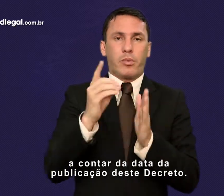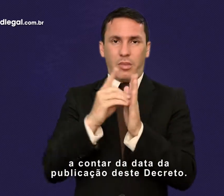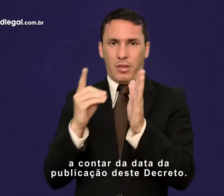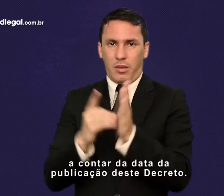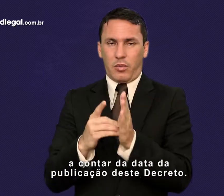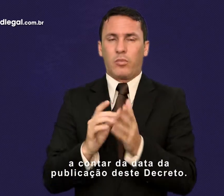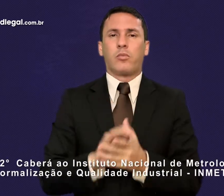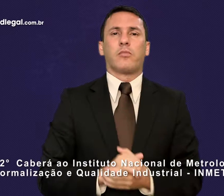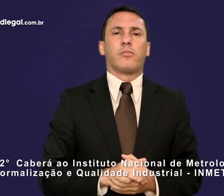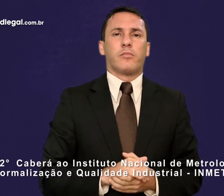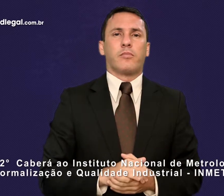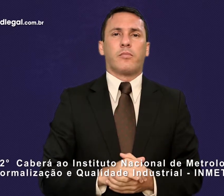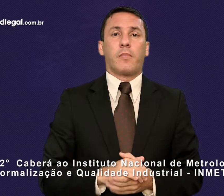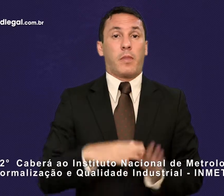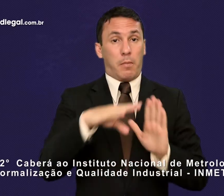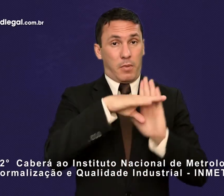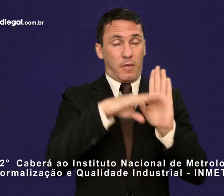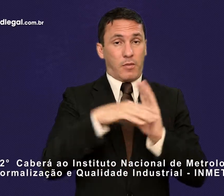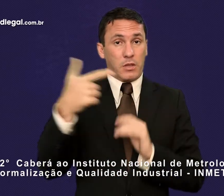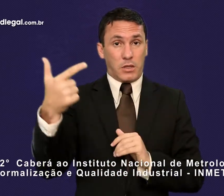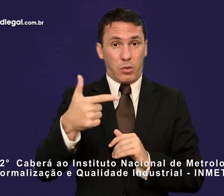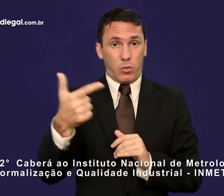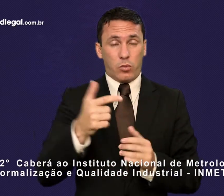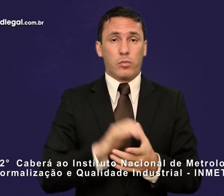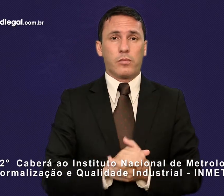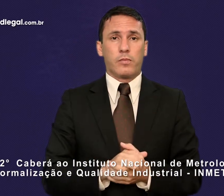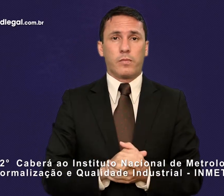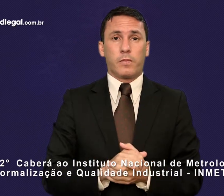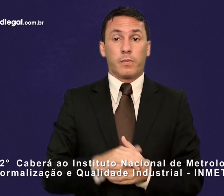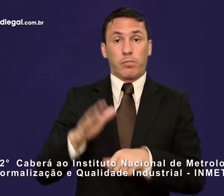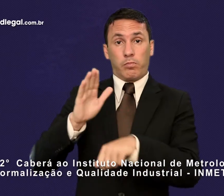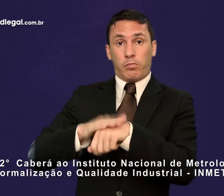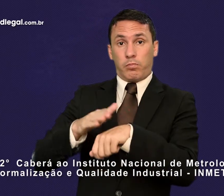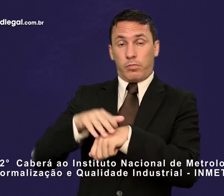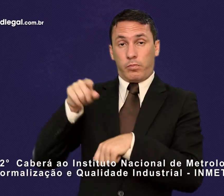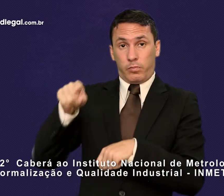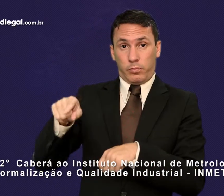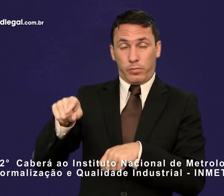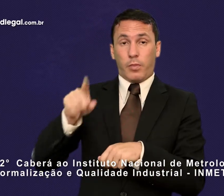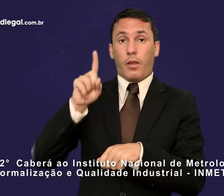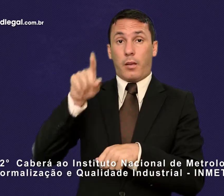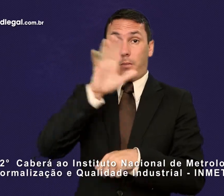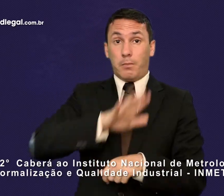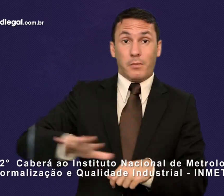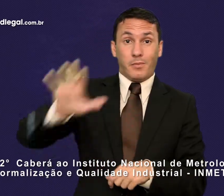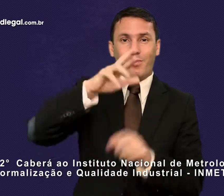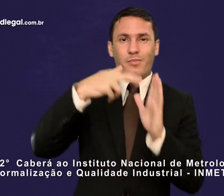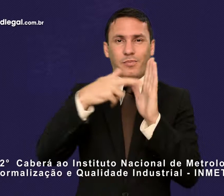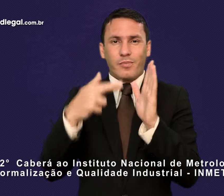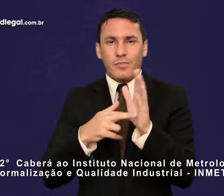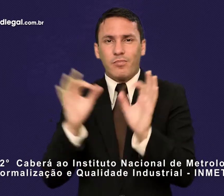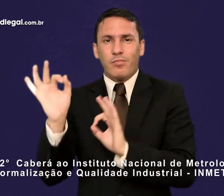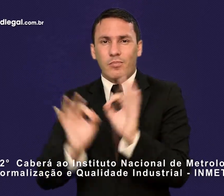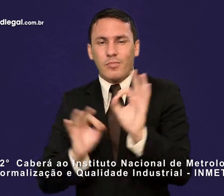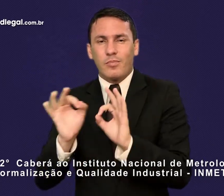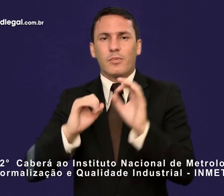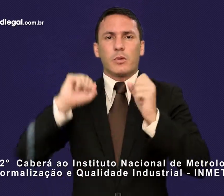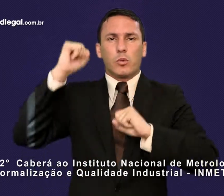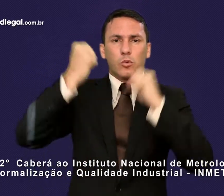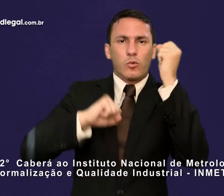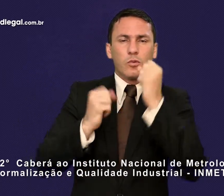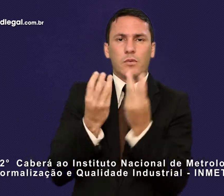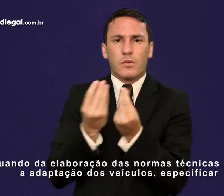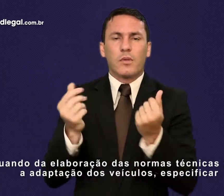deste decreto. Parágrafo 2º. Caberá ao Instituto Nacional de Metrologia, Normalização e Qualidade